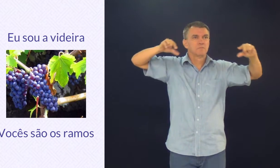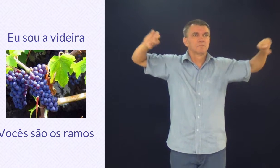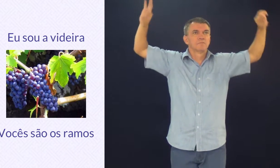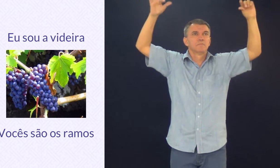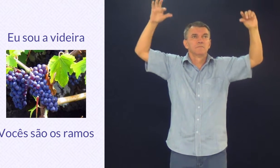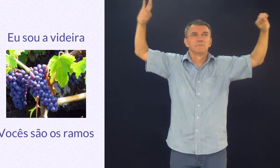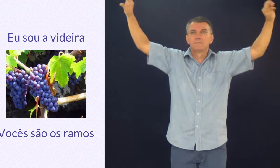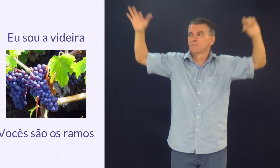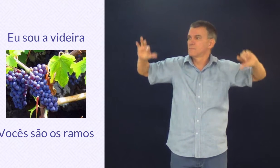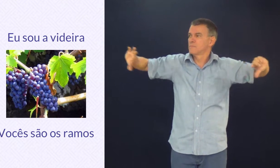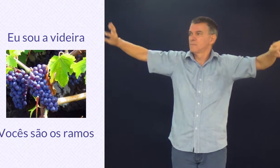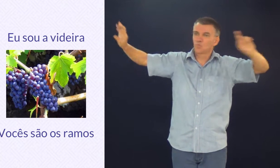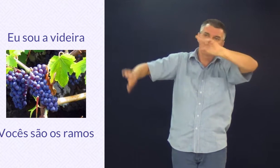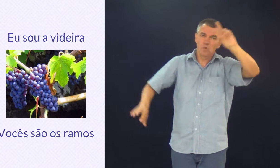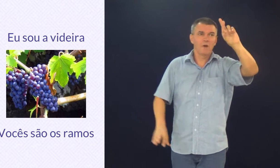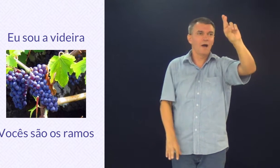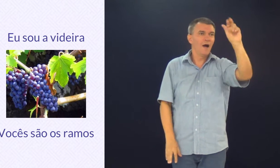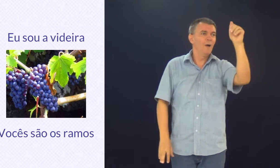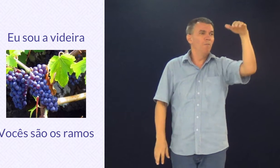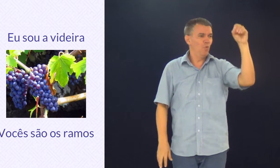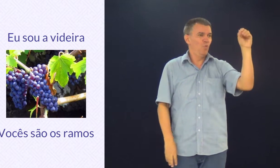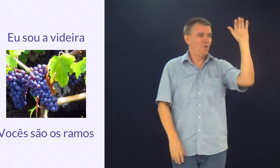galho da árvore certo ramo